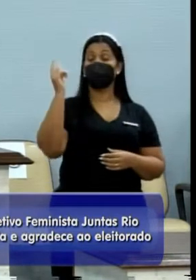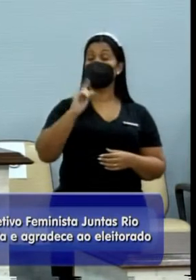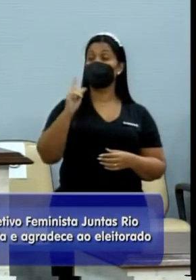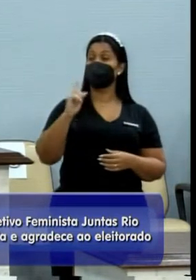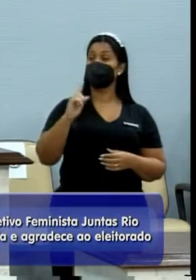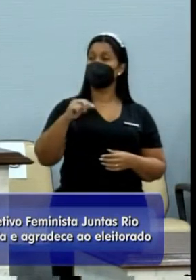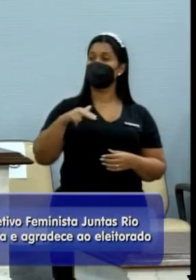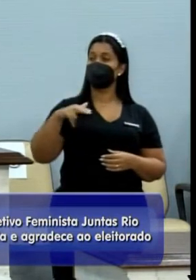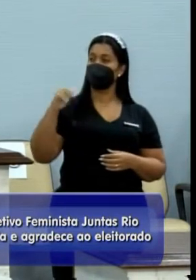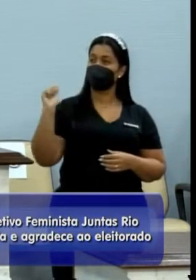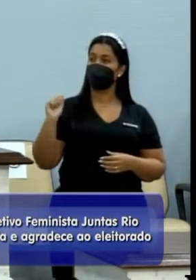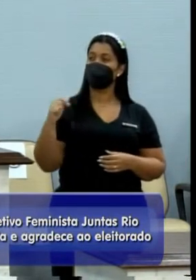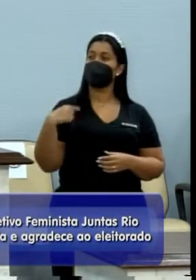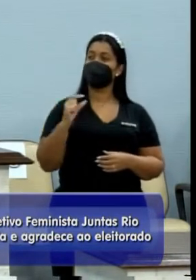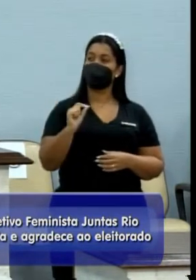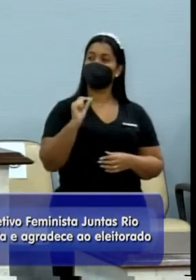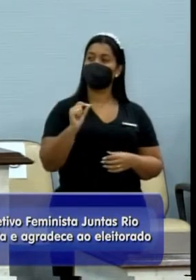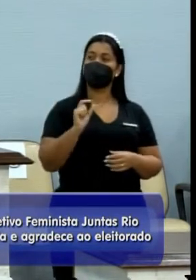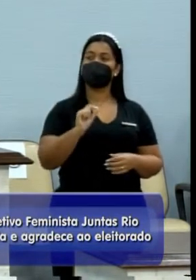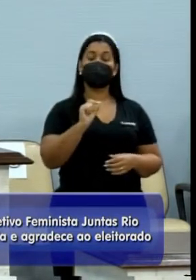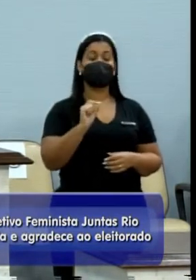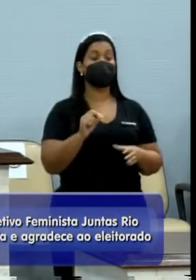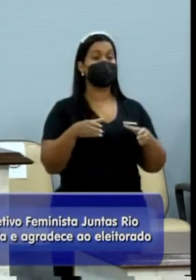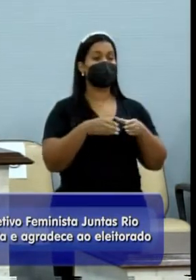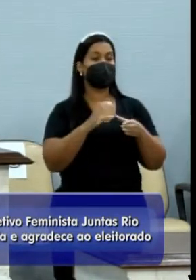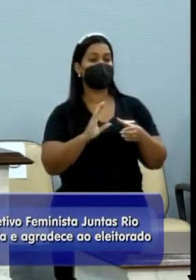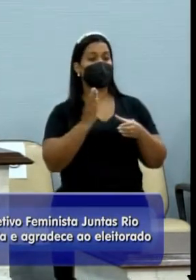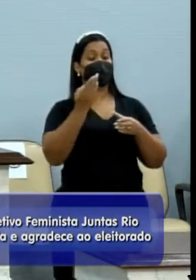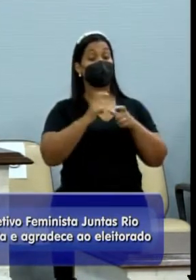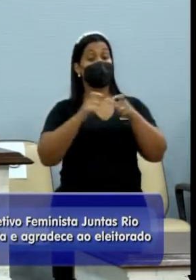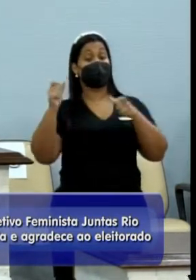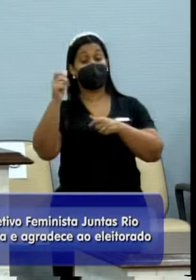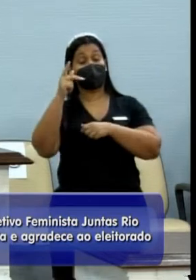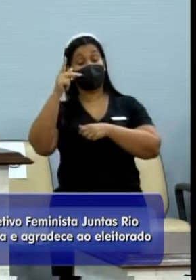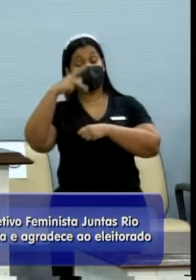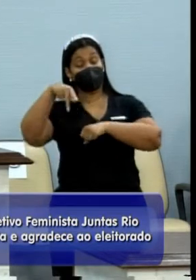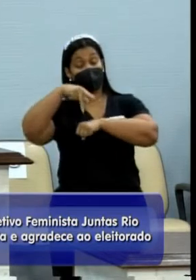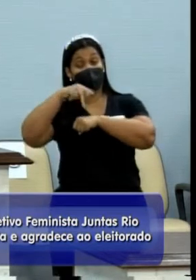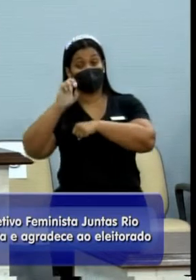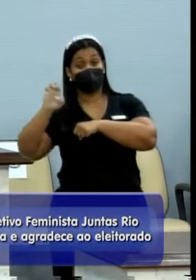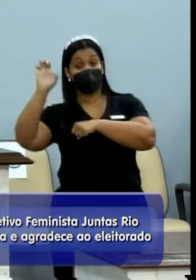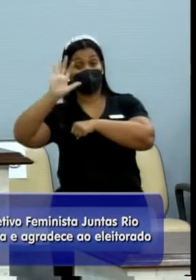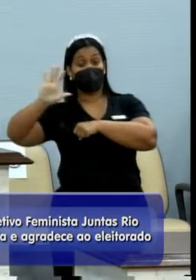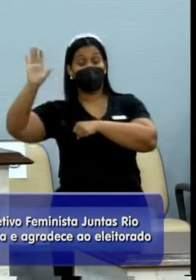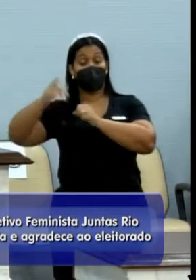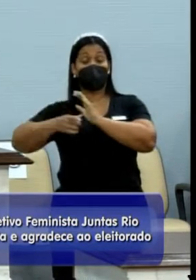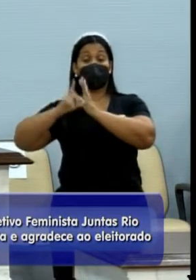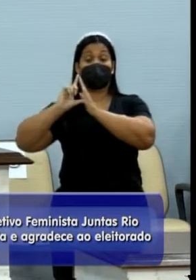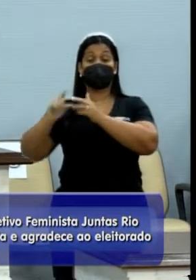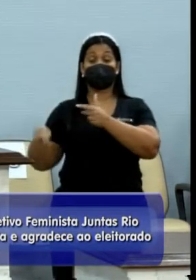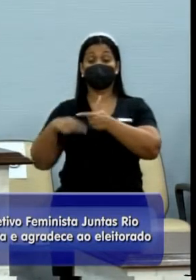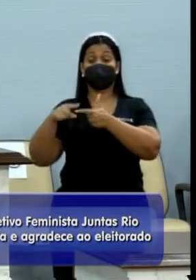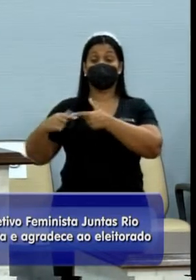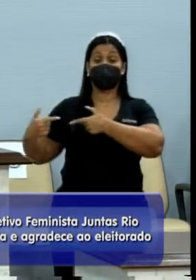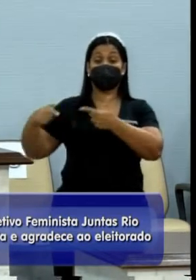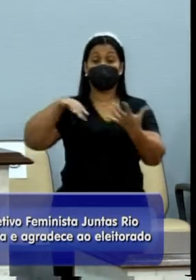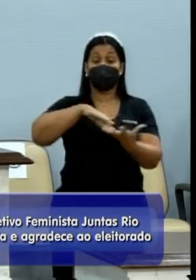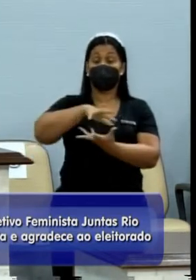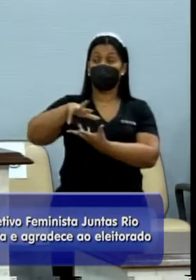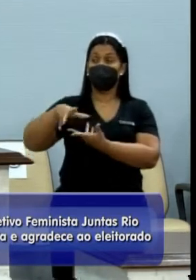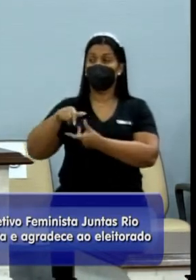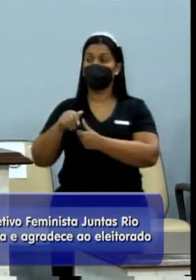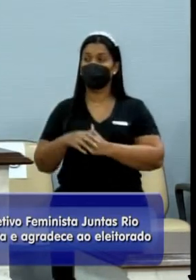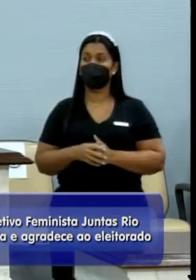nunca que quando o fascismo crescia na Europa, antes da Segunda Guerra Mundial,